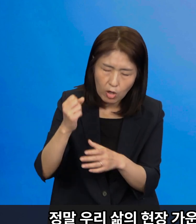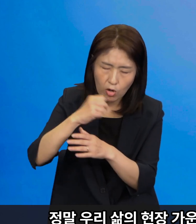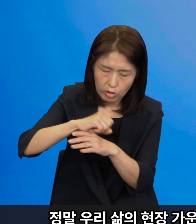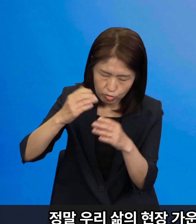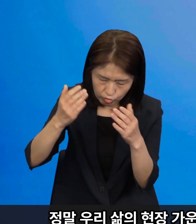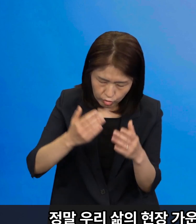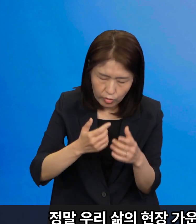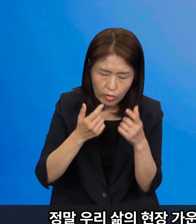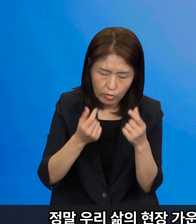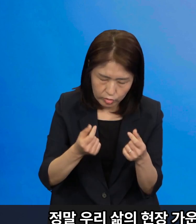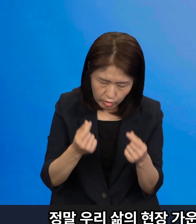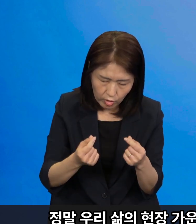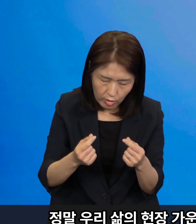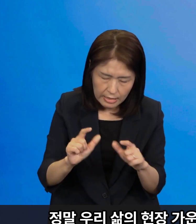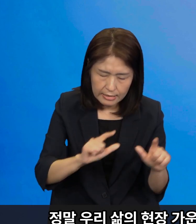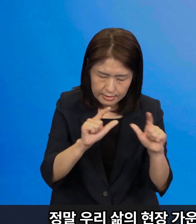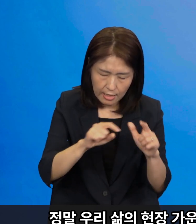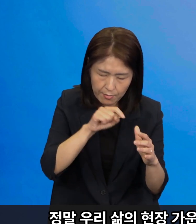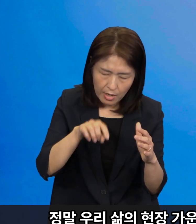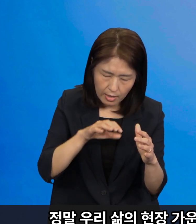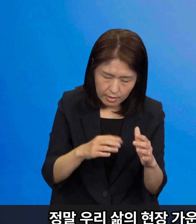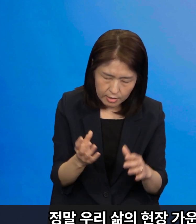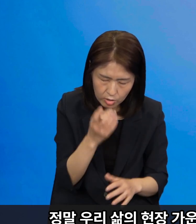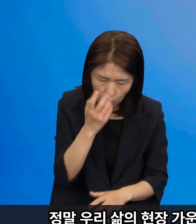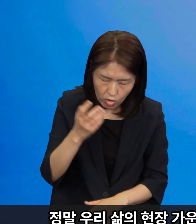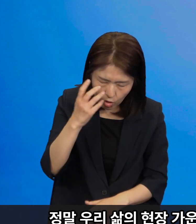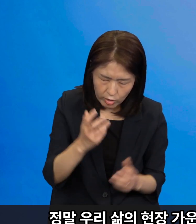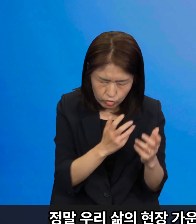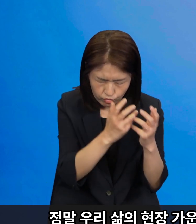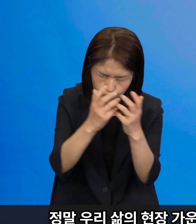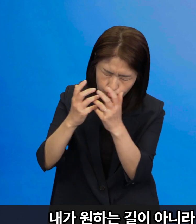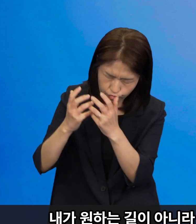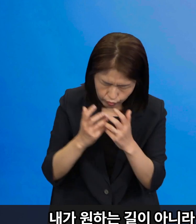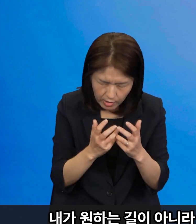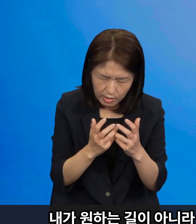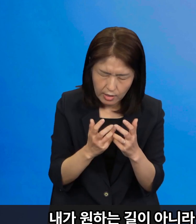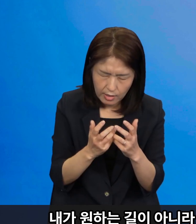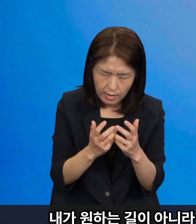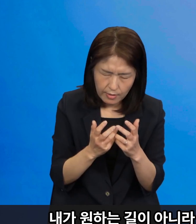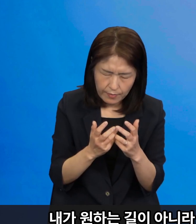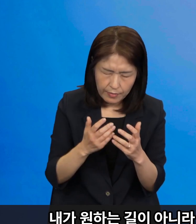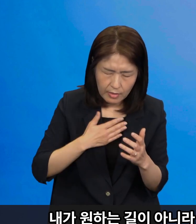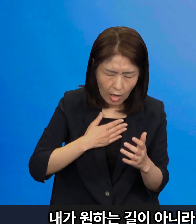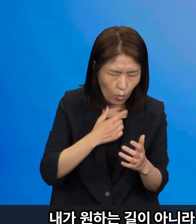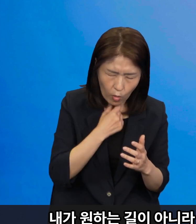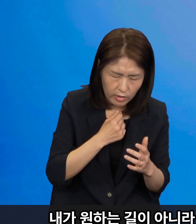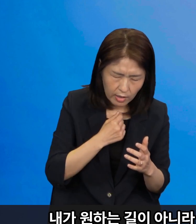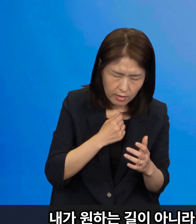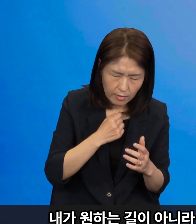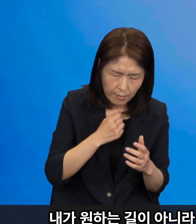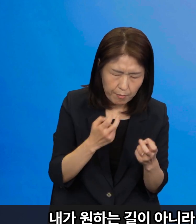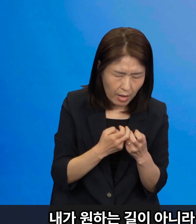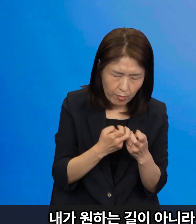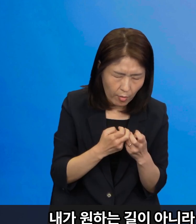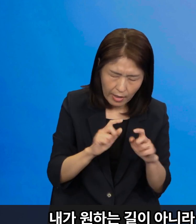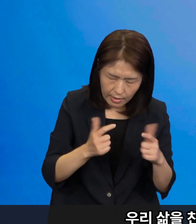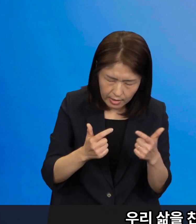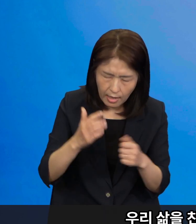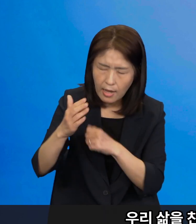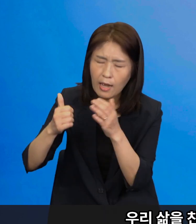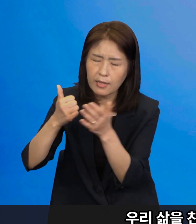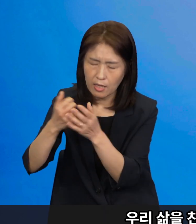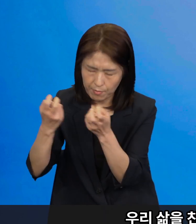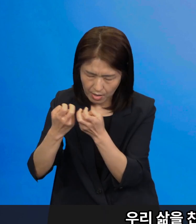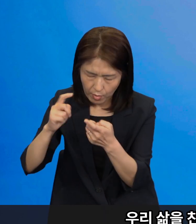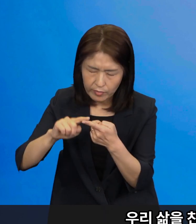우리 삶의 현장 가운데 성령이 함께 하시며 충만케 하시며 내가 원하는 길이 아니라 주님이 원하시는 길로 나갈 수 있도록 우리